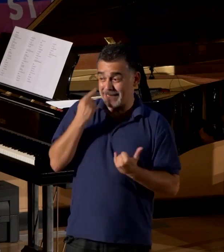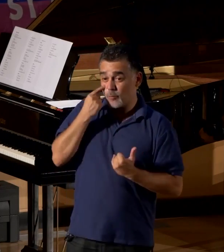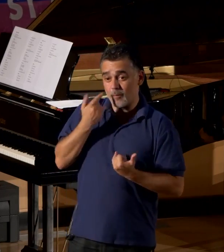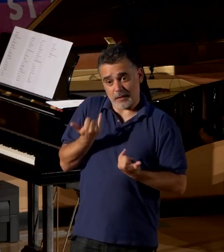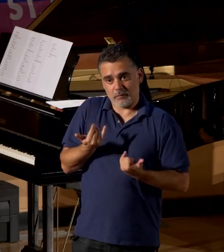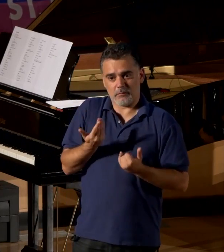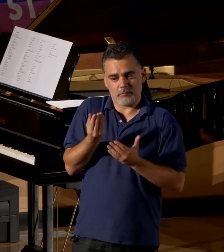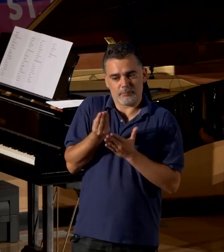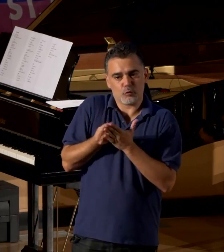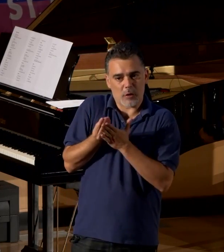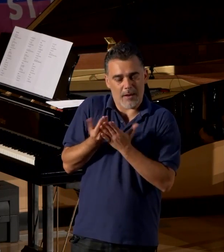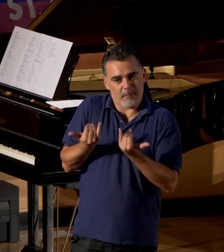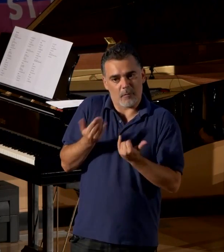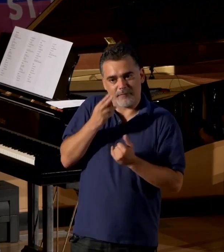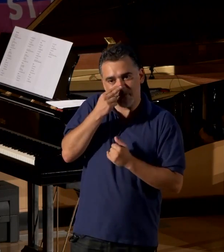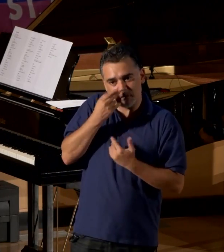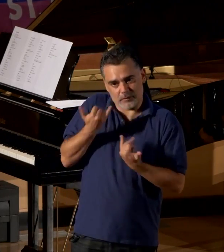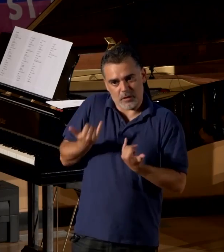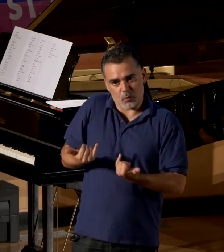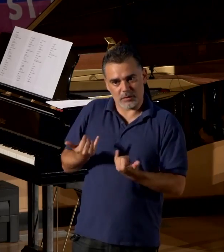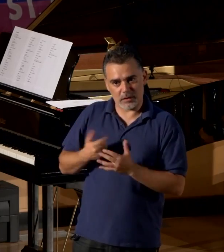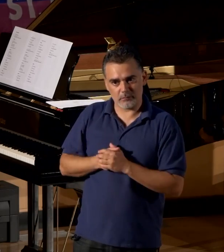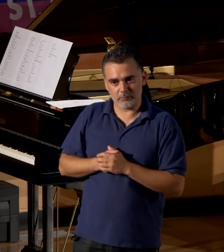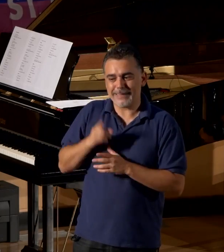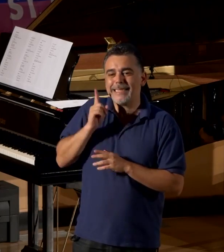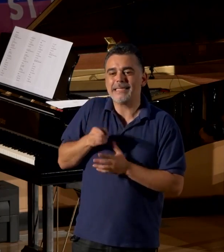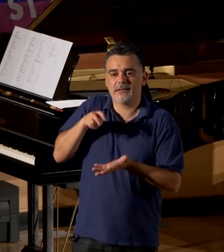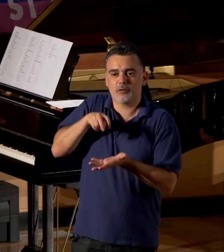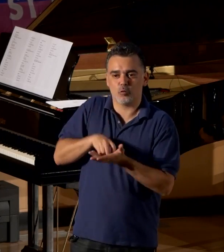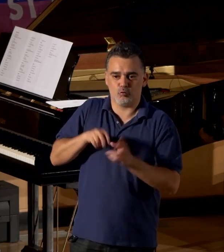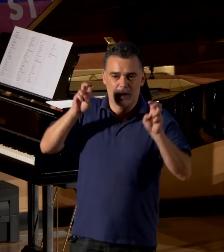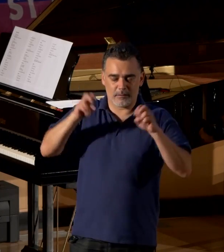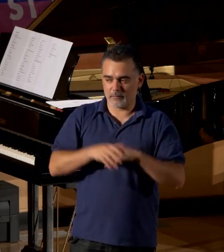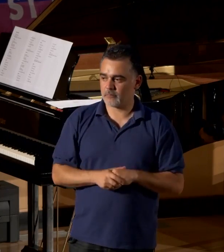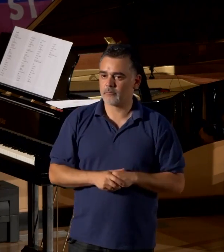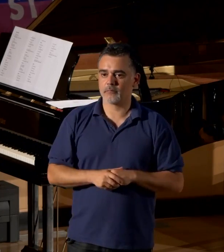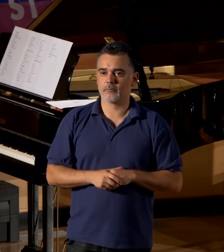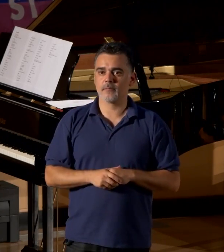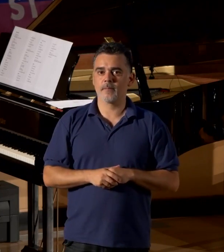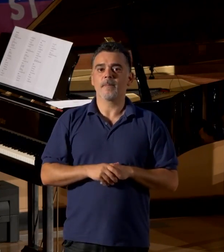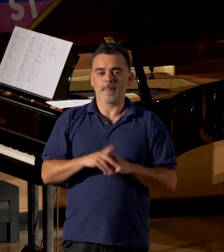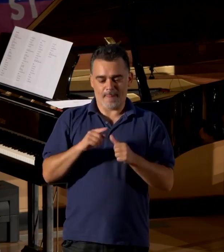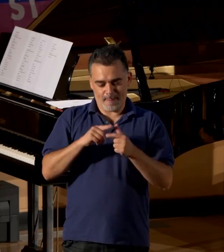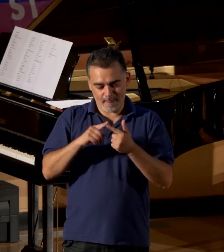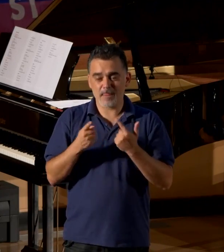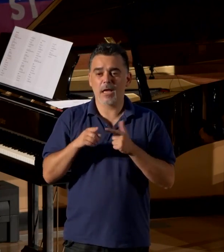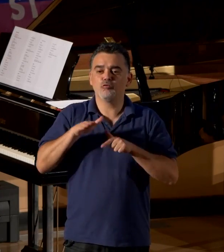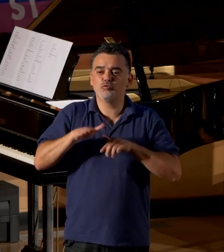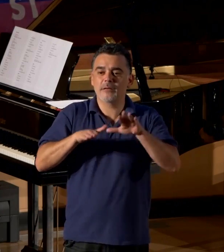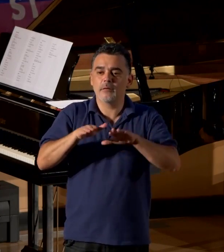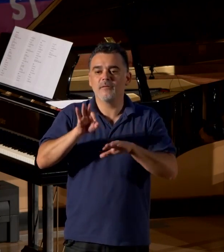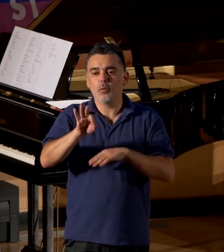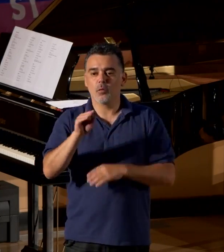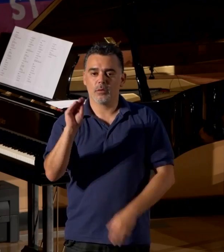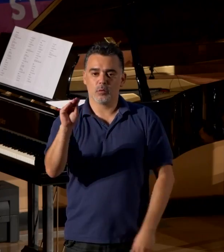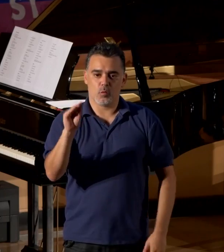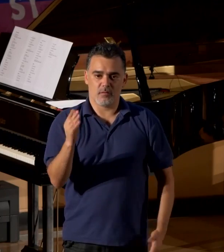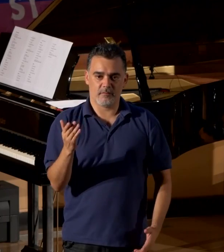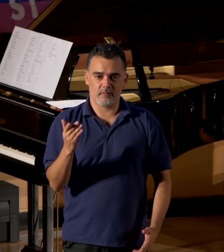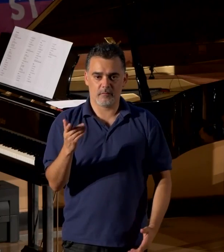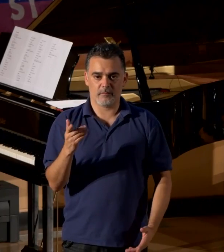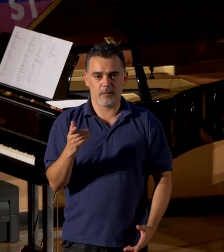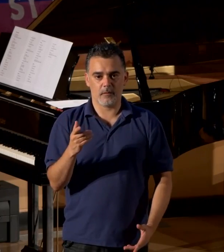durchaus beschreibt, aber eben auch die Herausforderungen benennt, die da sind und Schritte für die Zukunft aufzeigt,